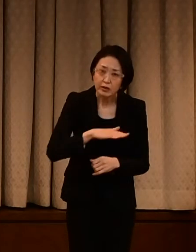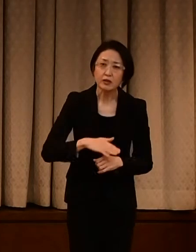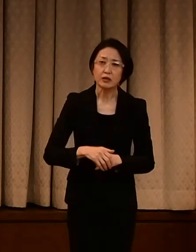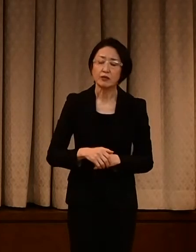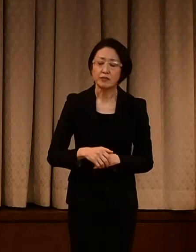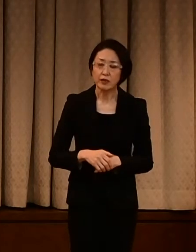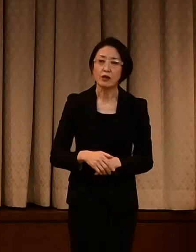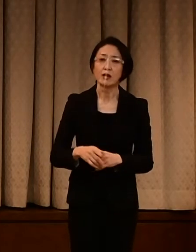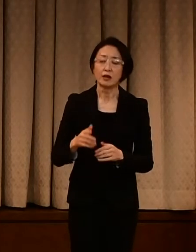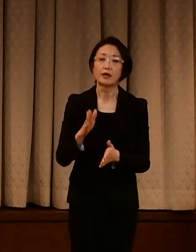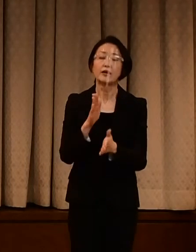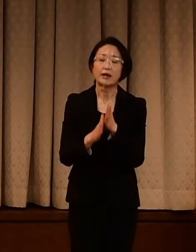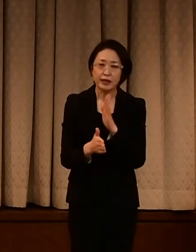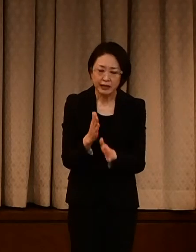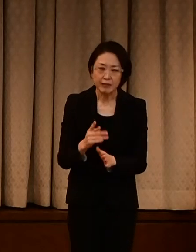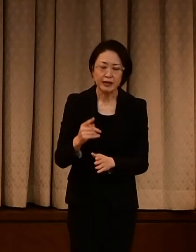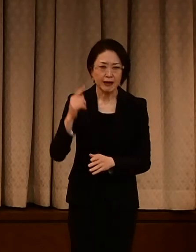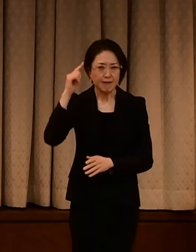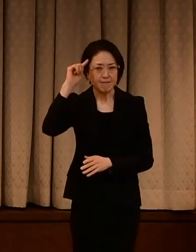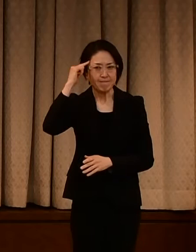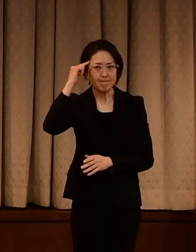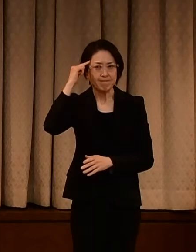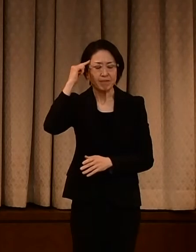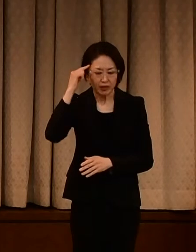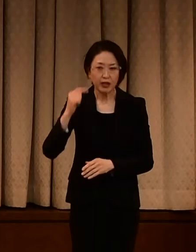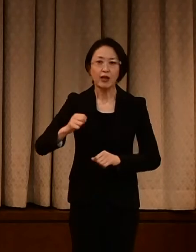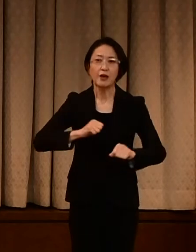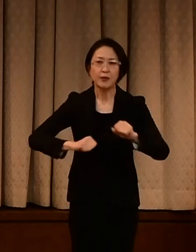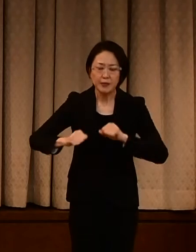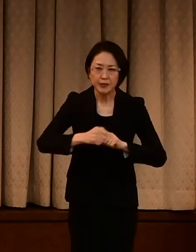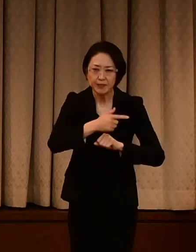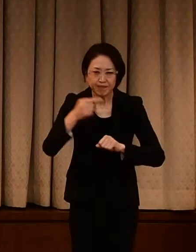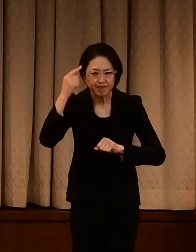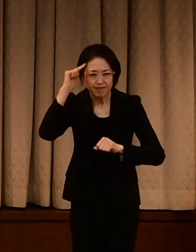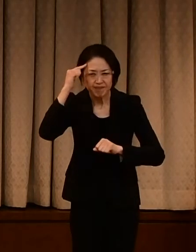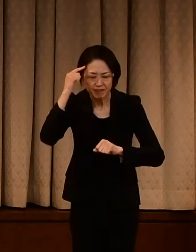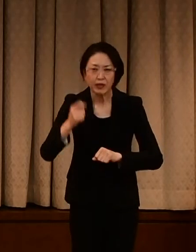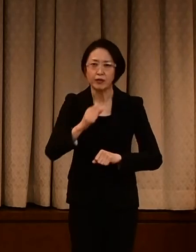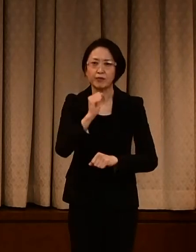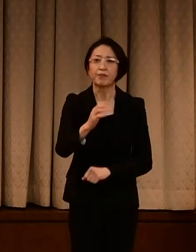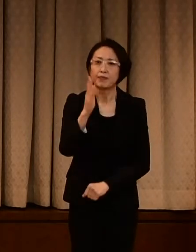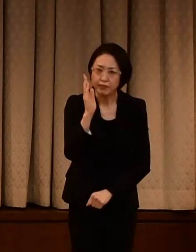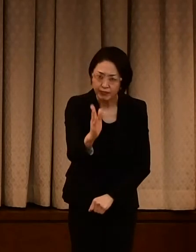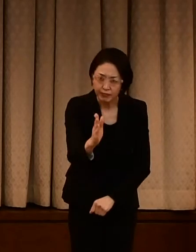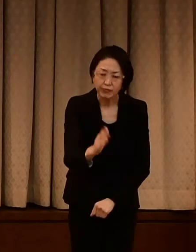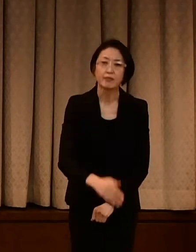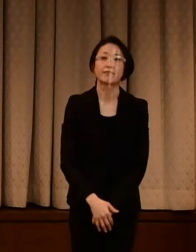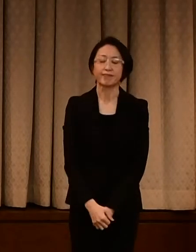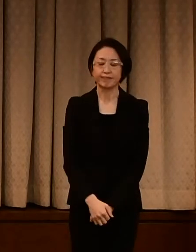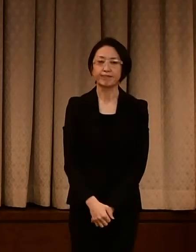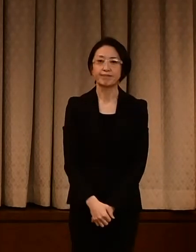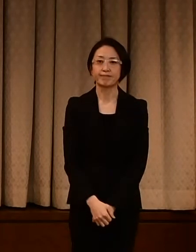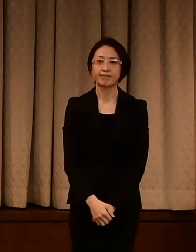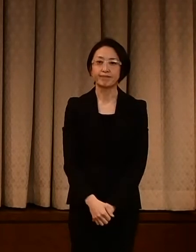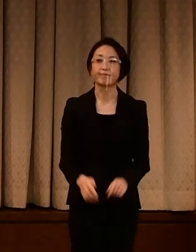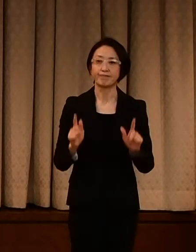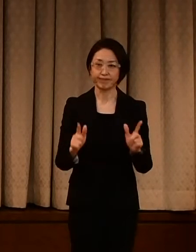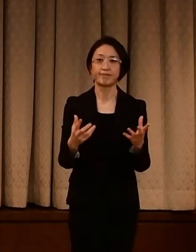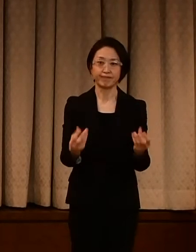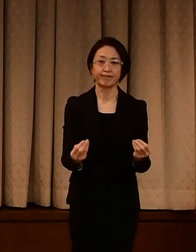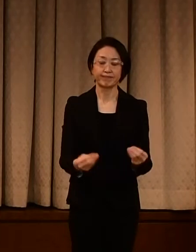今申し上げたことをしっかりと受け止めていただきまして、行動を自粛していただきますようによろしくお願い申し上げたいと思います。私からは以上でございます